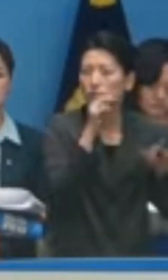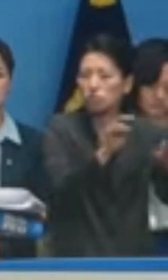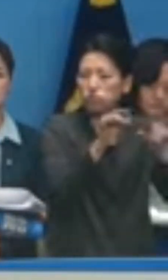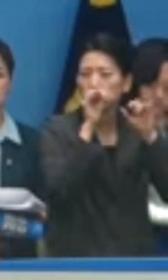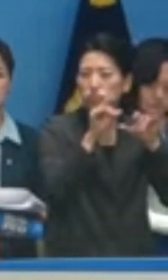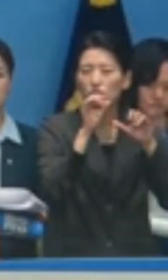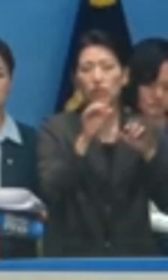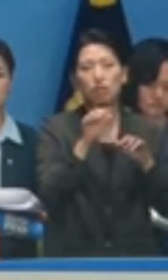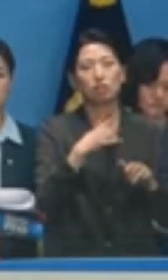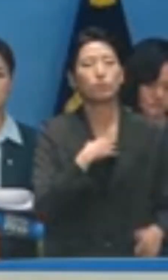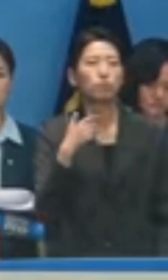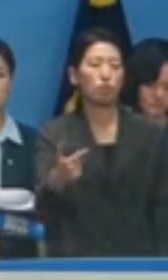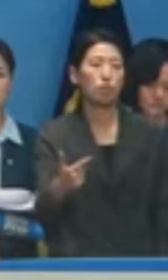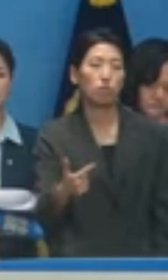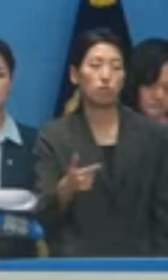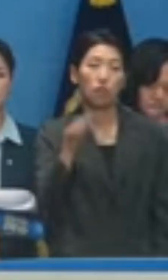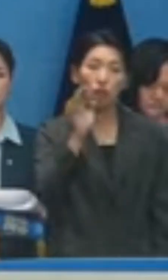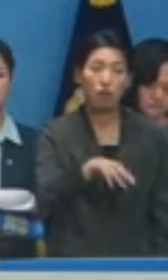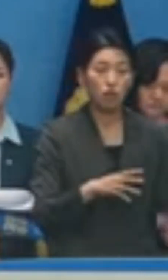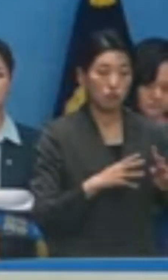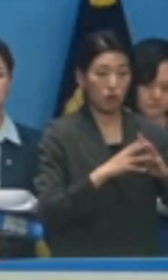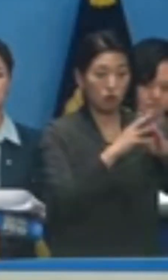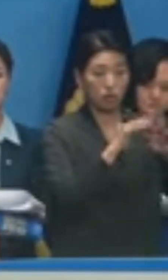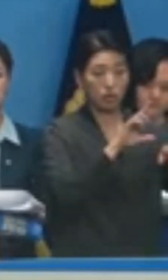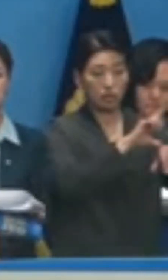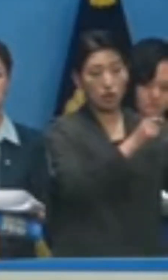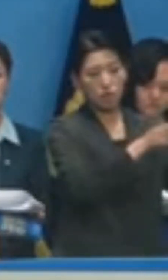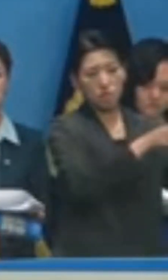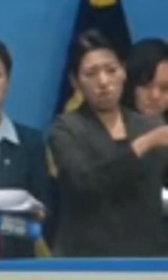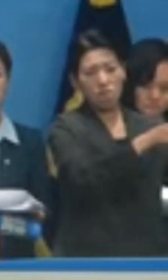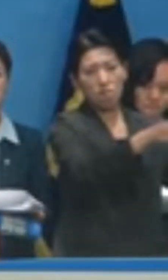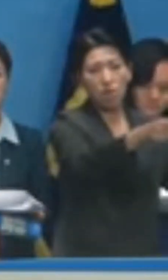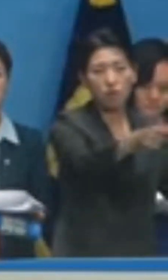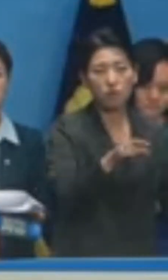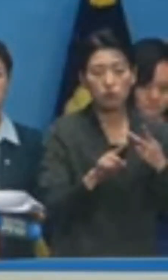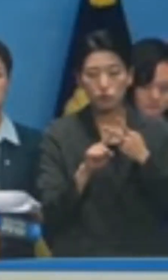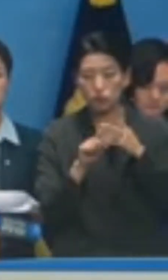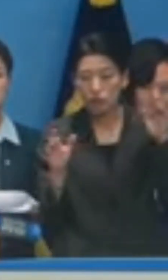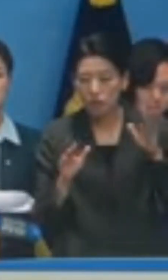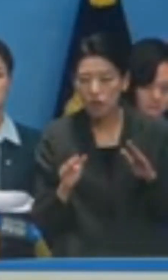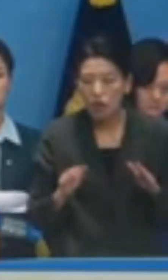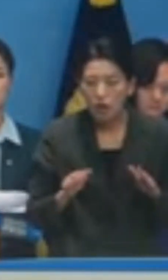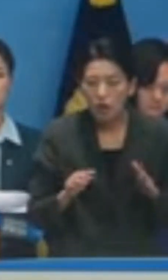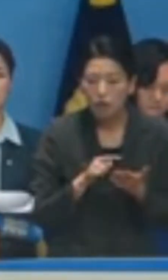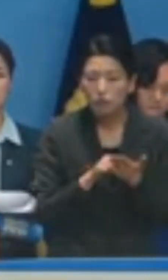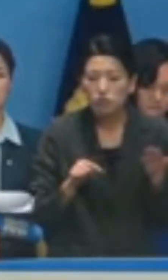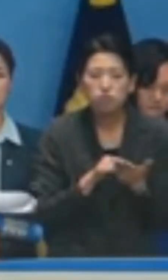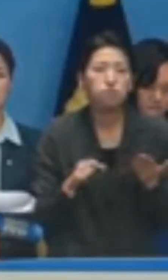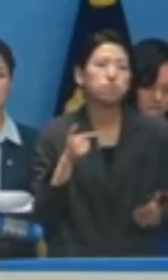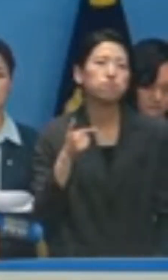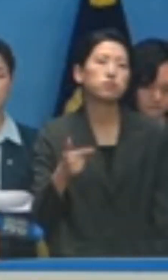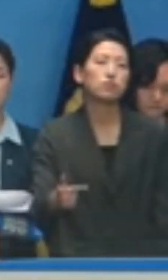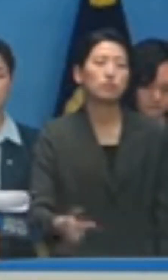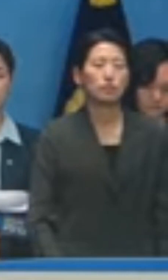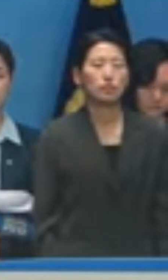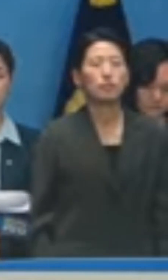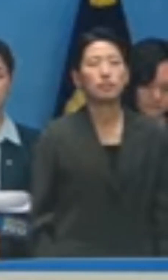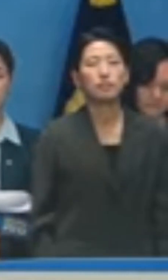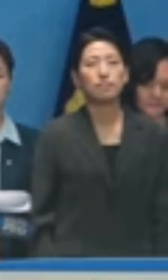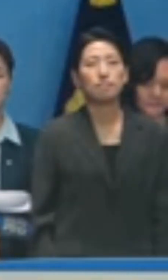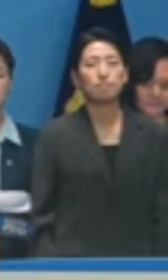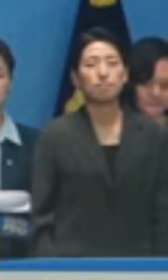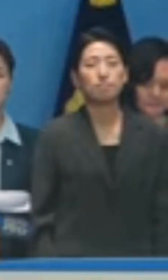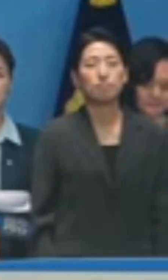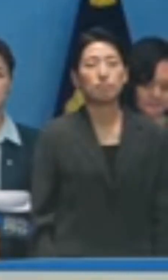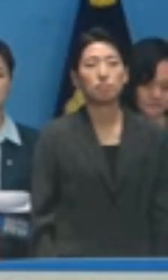붕괴 사고로 공사 기간이 더 길어지면 아이들은 더 오랜 시간 위험과 피해에 노출될 수밖에 없습니다. 이는